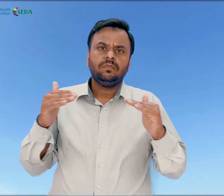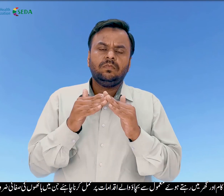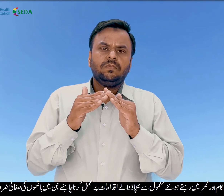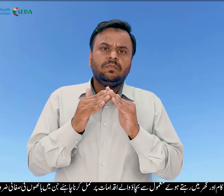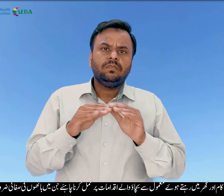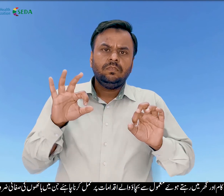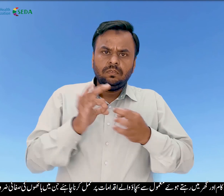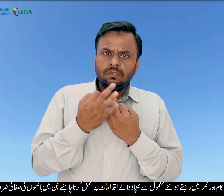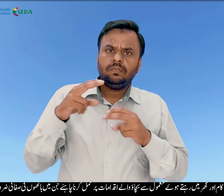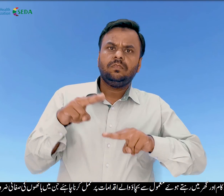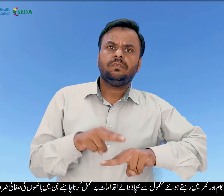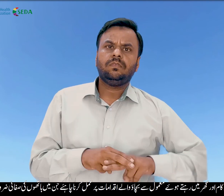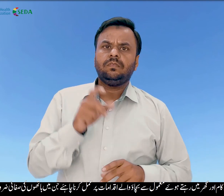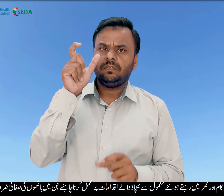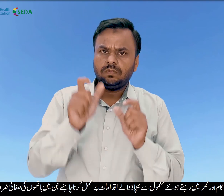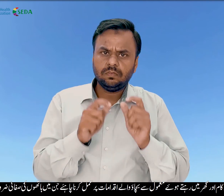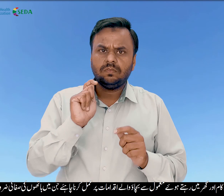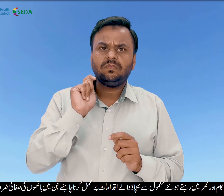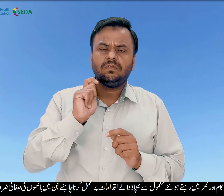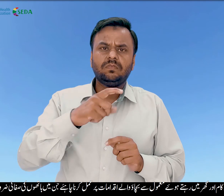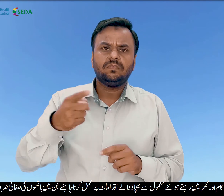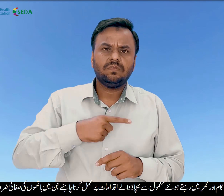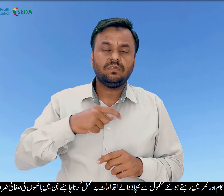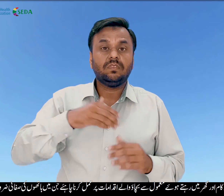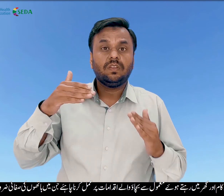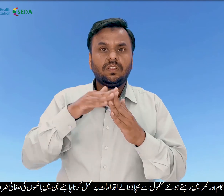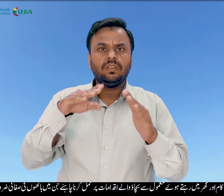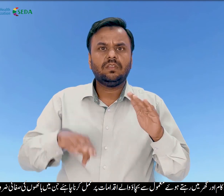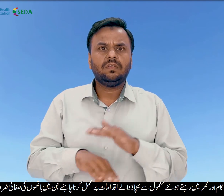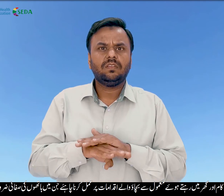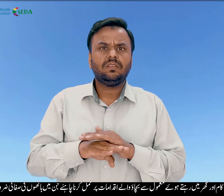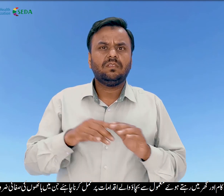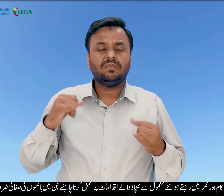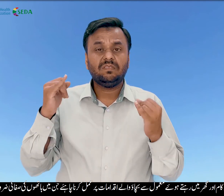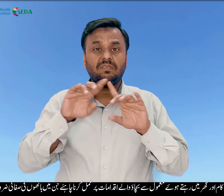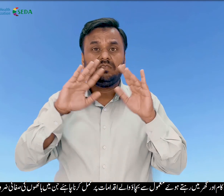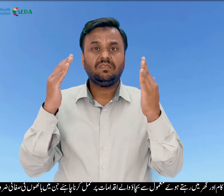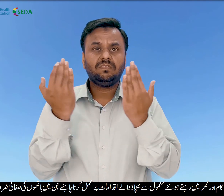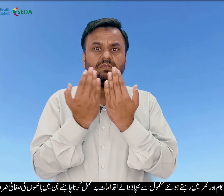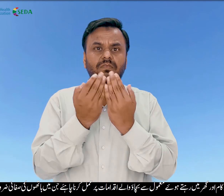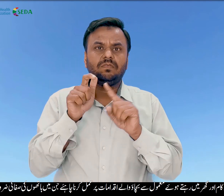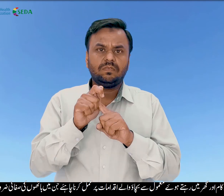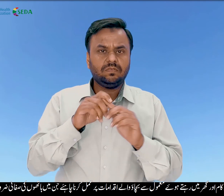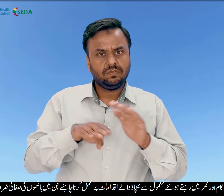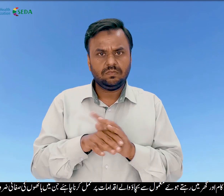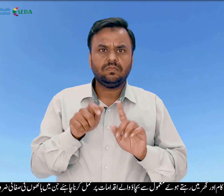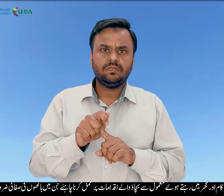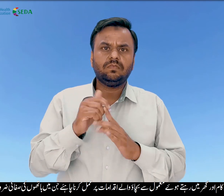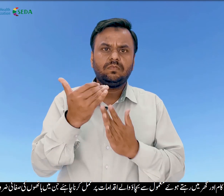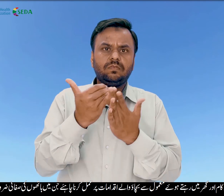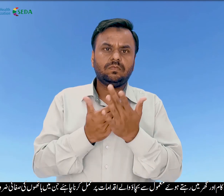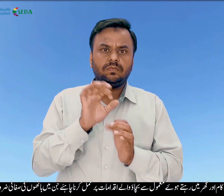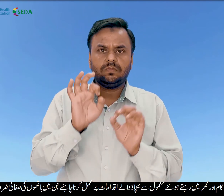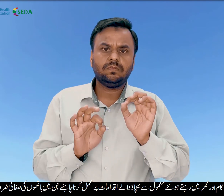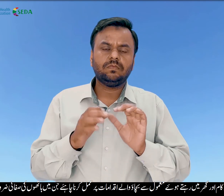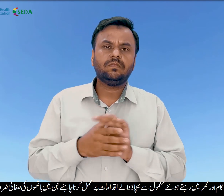گھر کے اراکین کو کام اور گھر میں رہتے ہوئے معمول سے بچاؤ والے اقدامات پر عمل کرنا